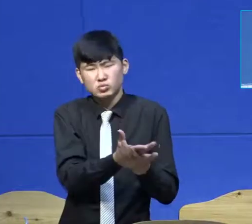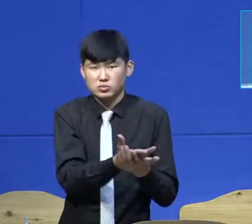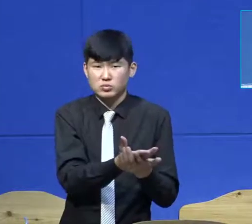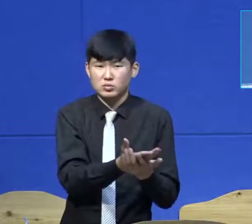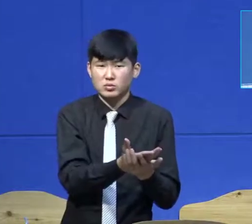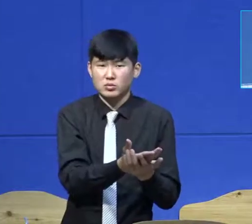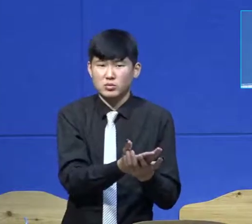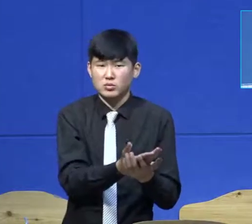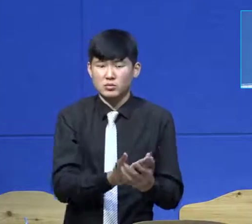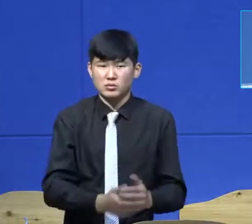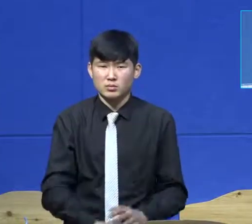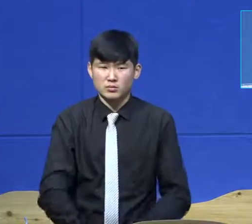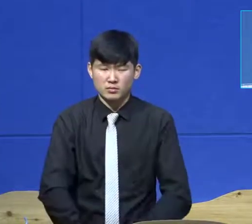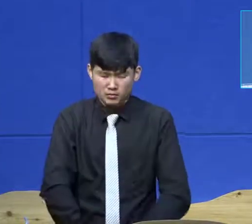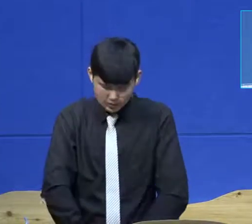Come and see.